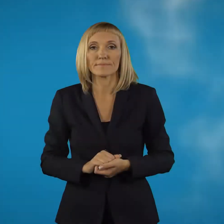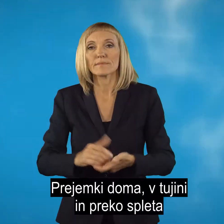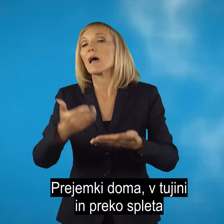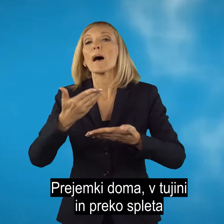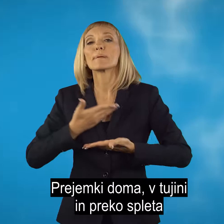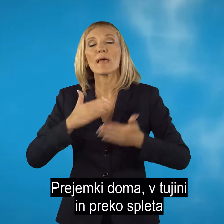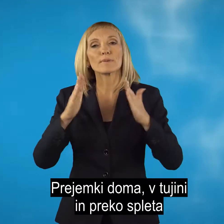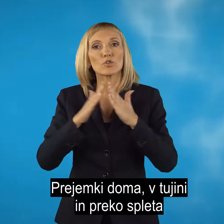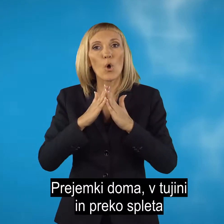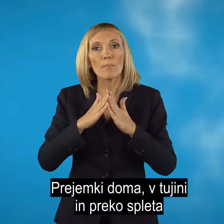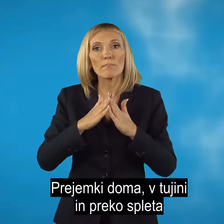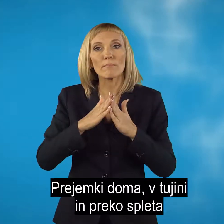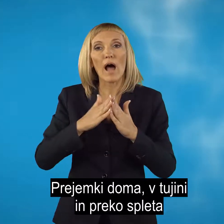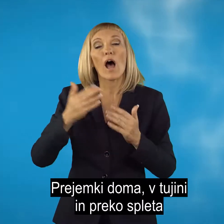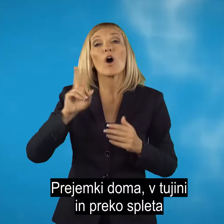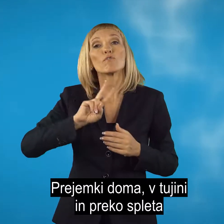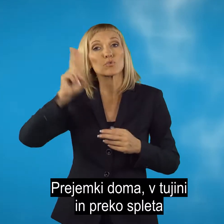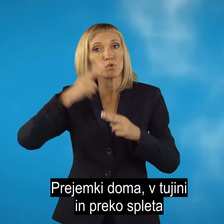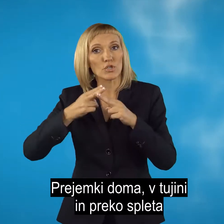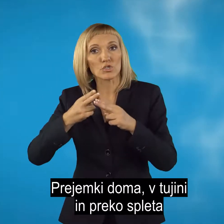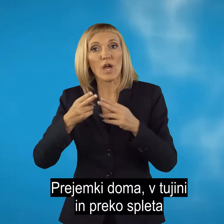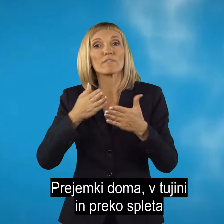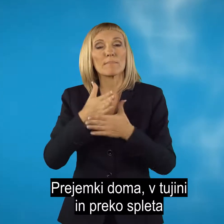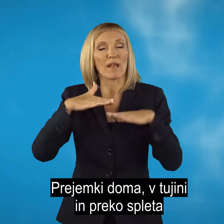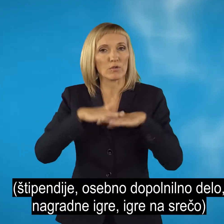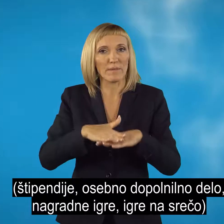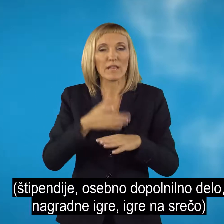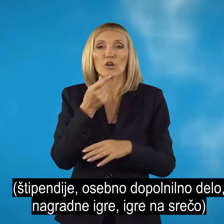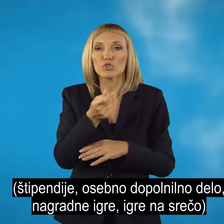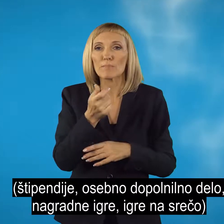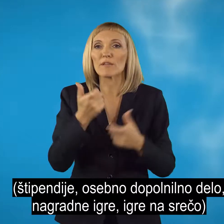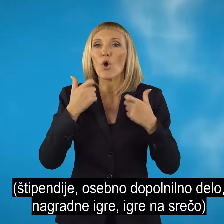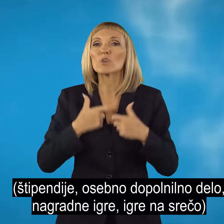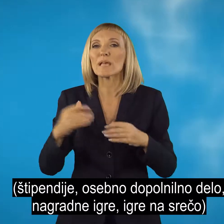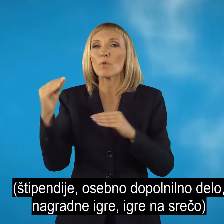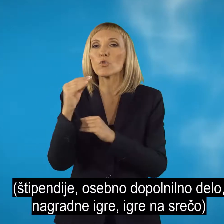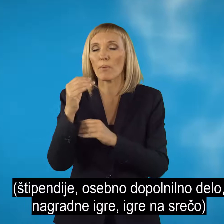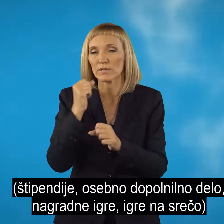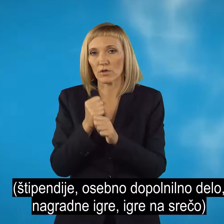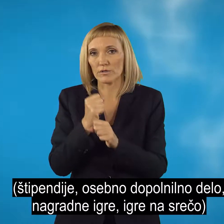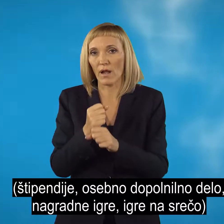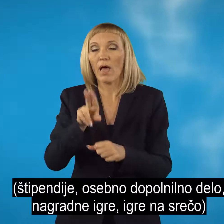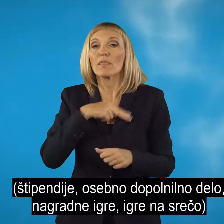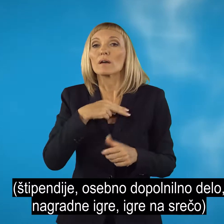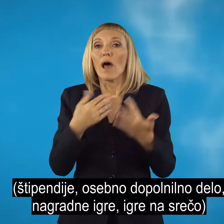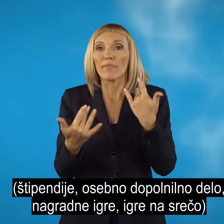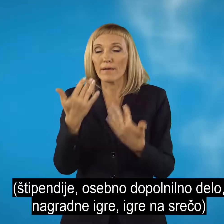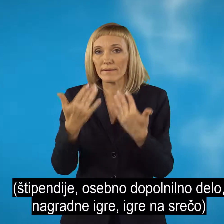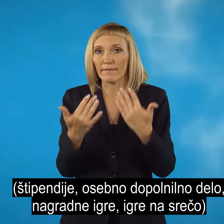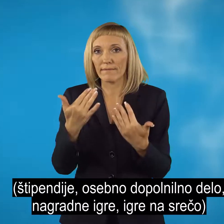Prejemki doma, v tujini in preko spleta, štipendije, osebno dopolnilno delo, nagradne igre,